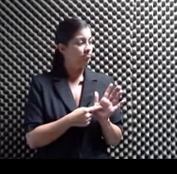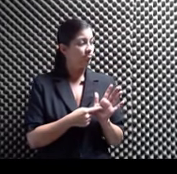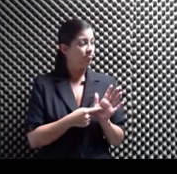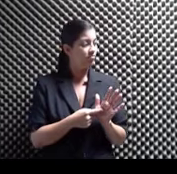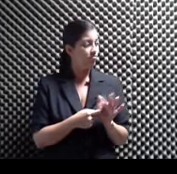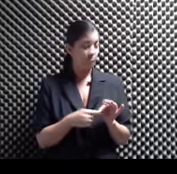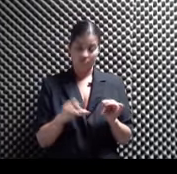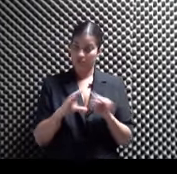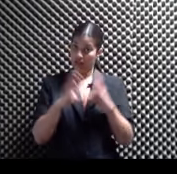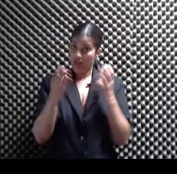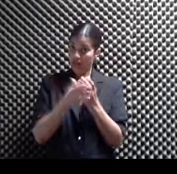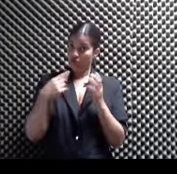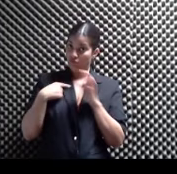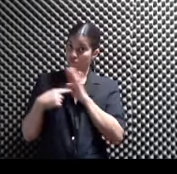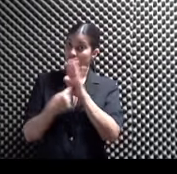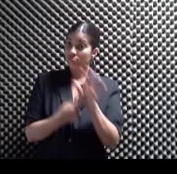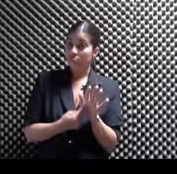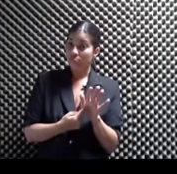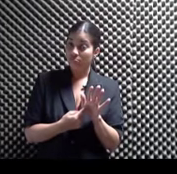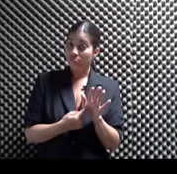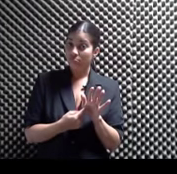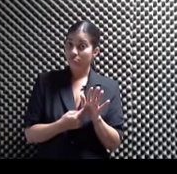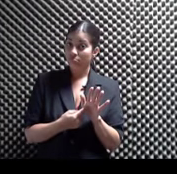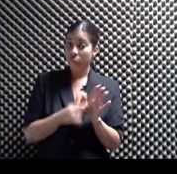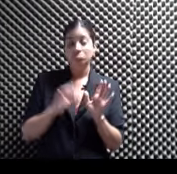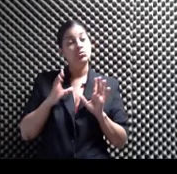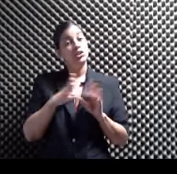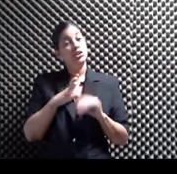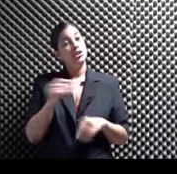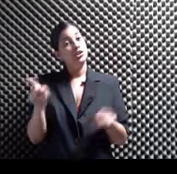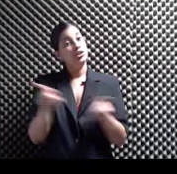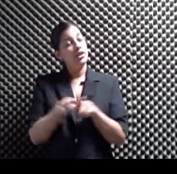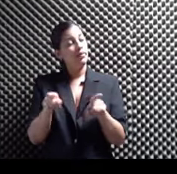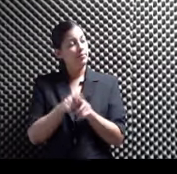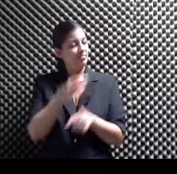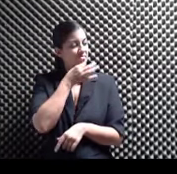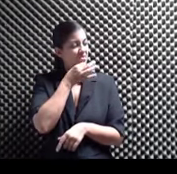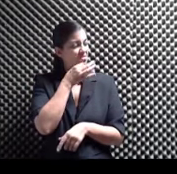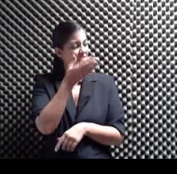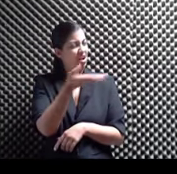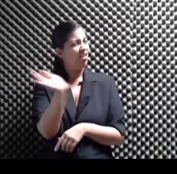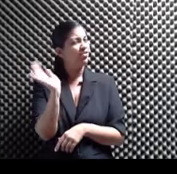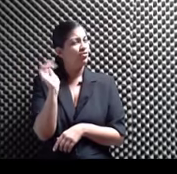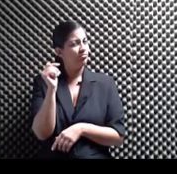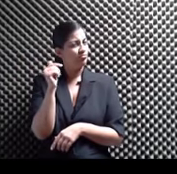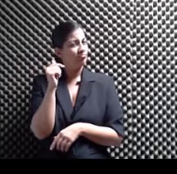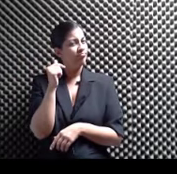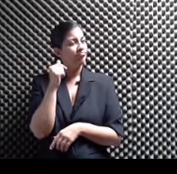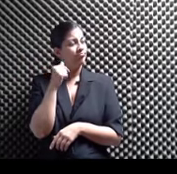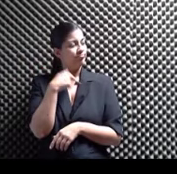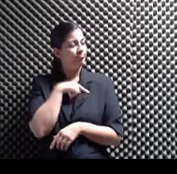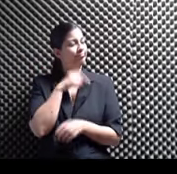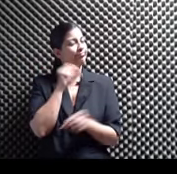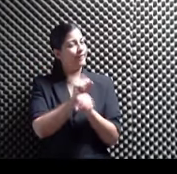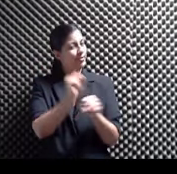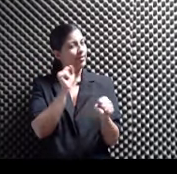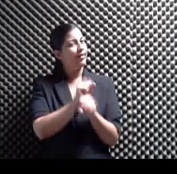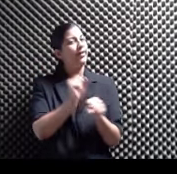de los cursos que ofrezco. Y bueno, también hay por ahí algo que estamos